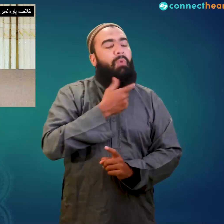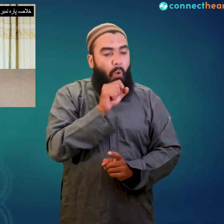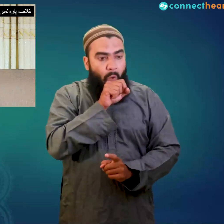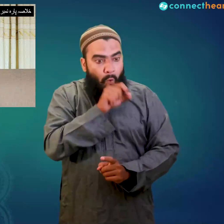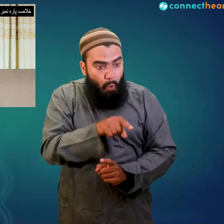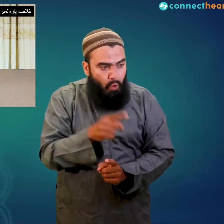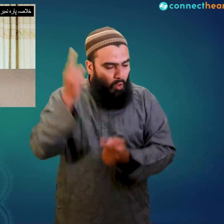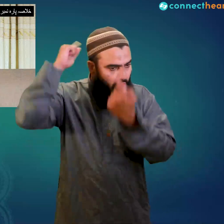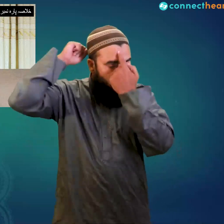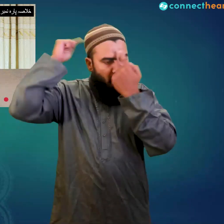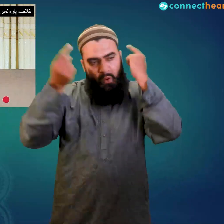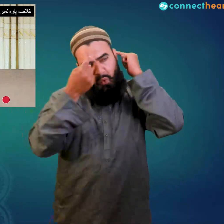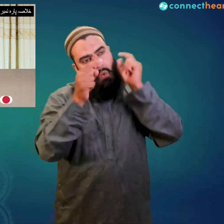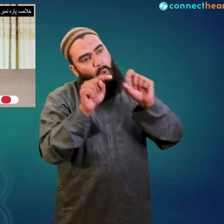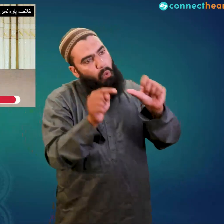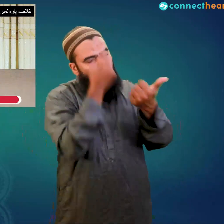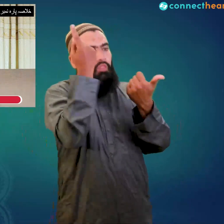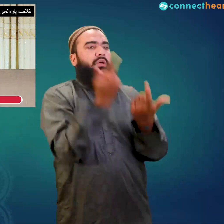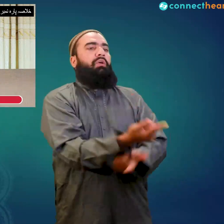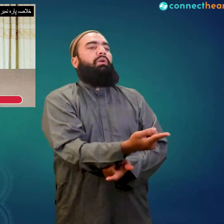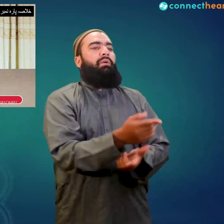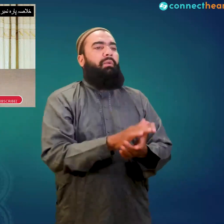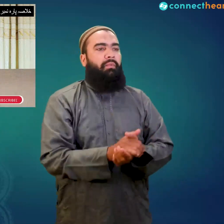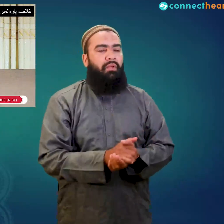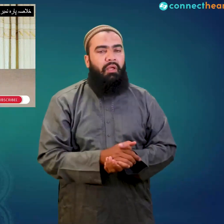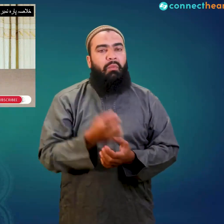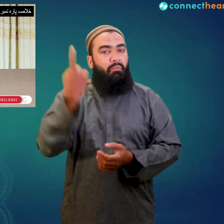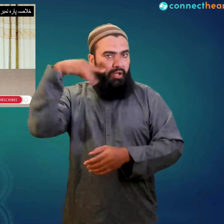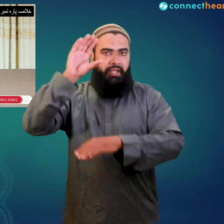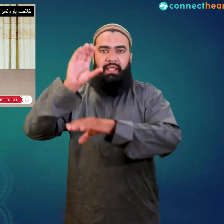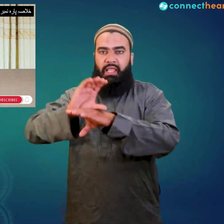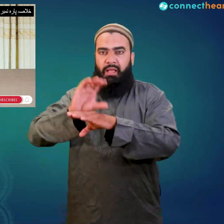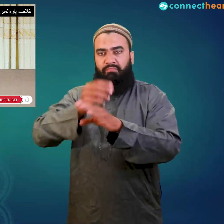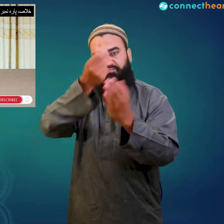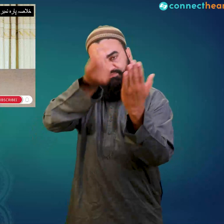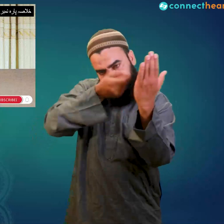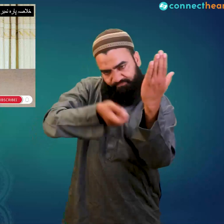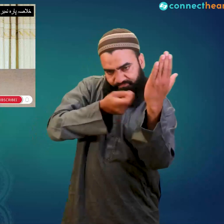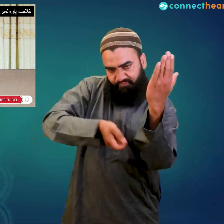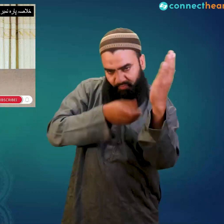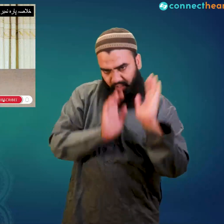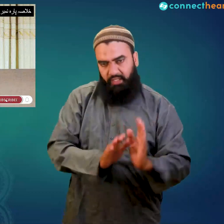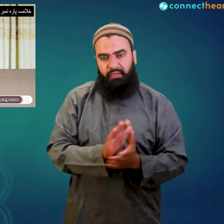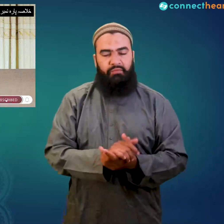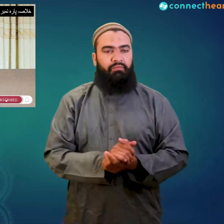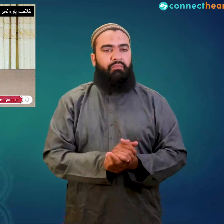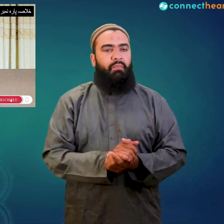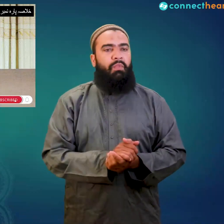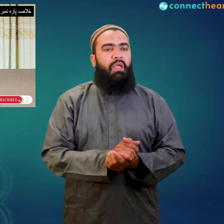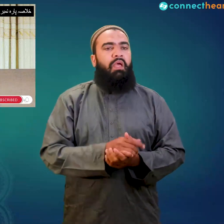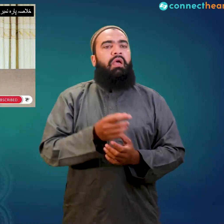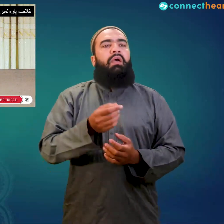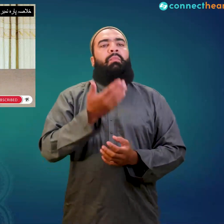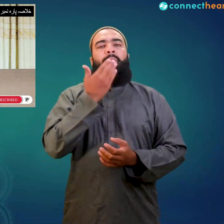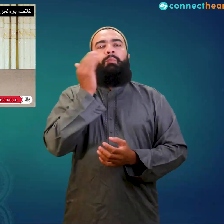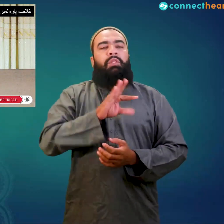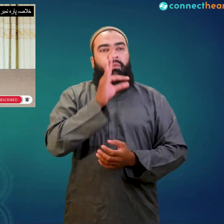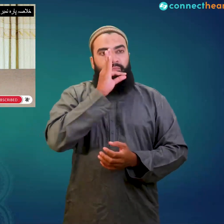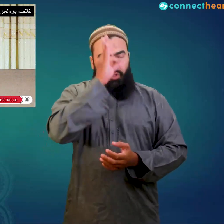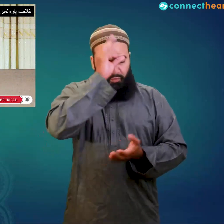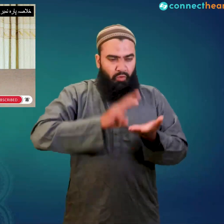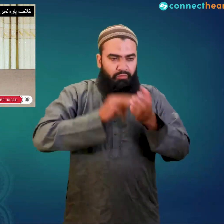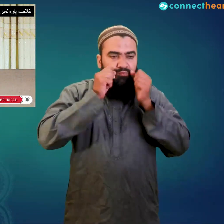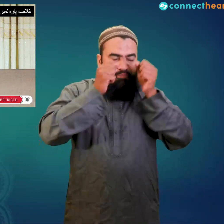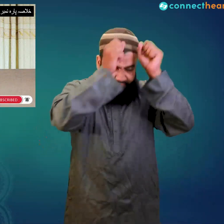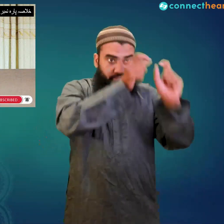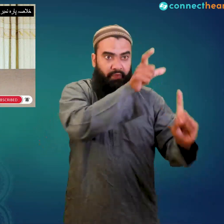چاہتے ہیں ہدایت عطا فرماتے ہیں۔ صحیح مسلم میں یہ روایت آئی ہے کہ یہ آیت آپ صلی اللہ علیہ وسلم کے چچا